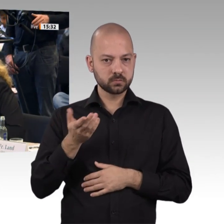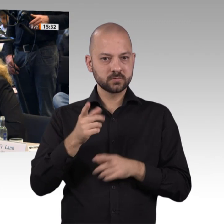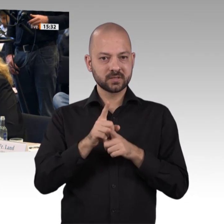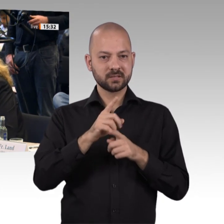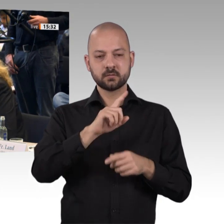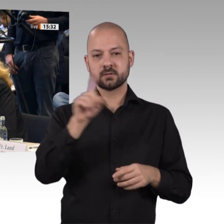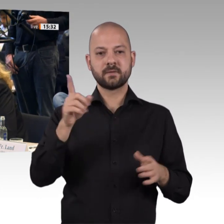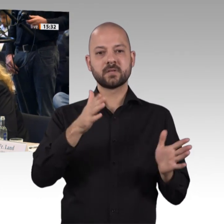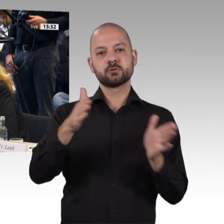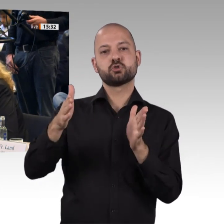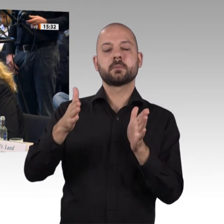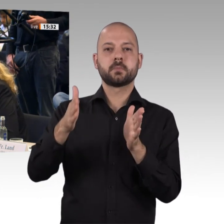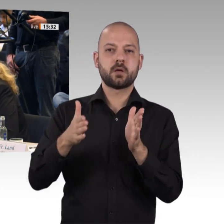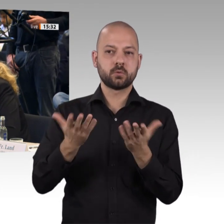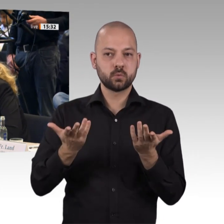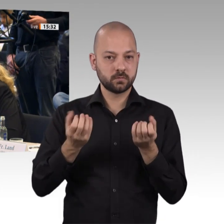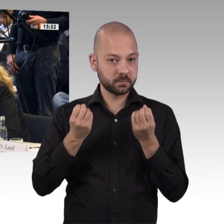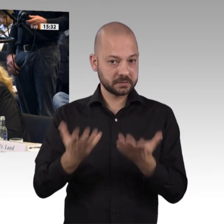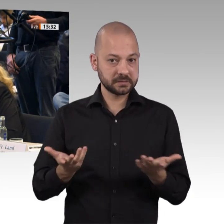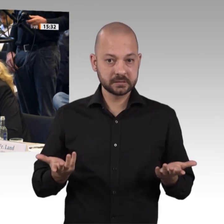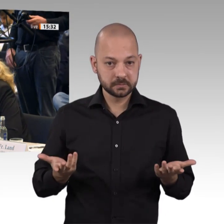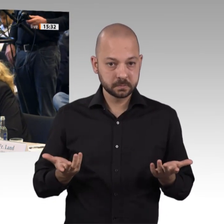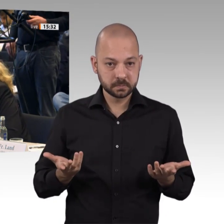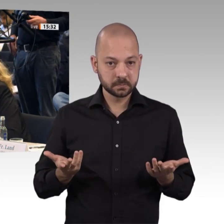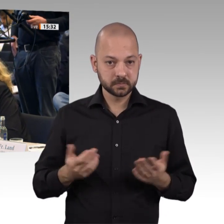Ja, herzlichen Dank. In der Tat, die EUTBs sind ein